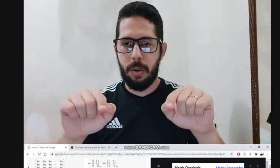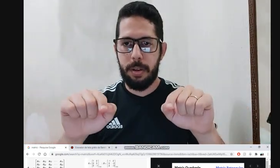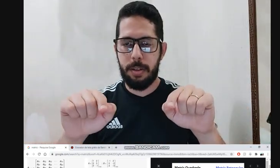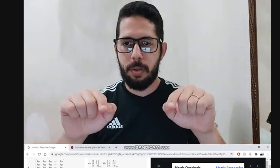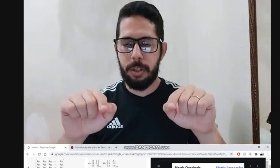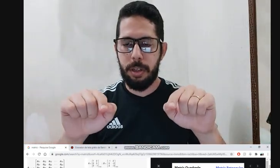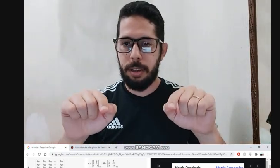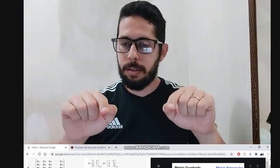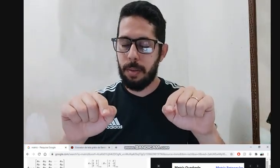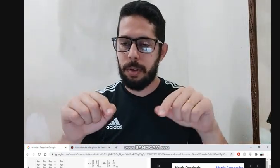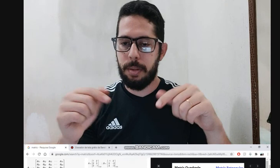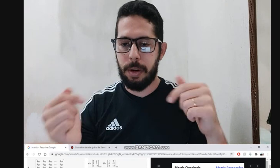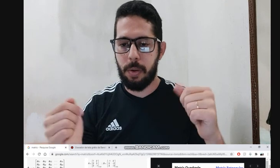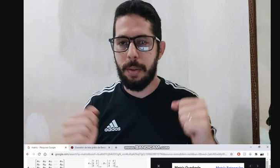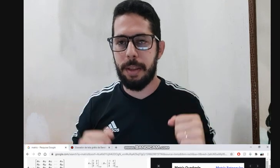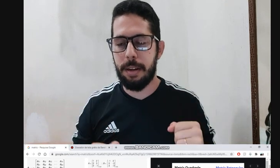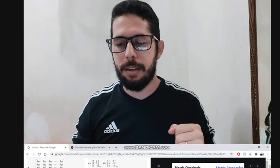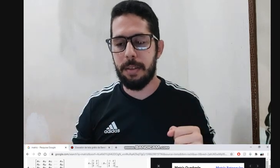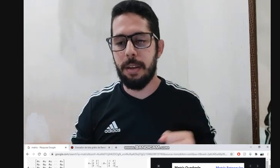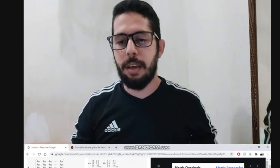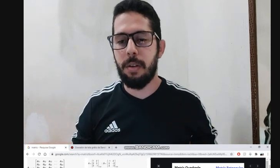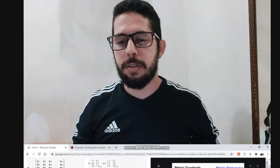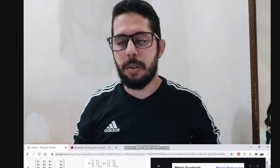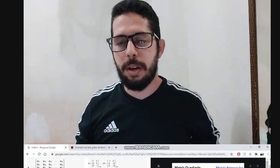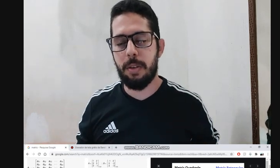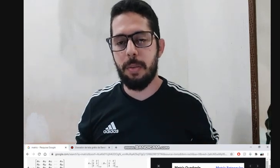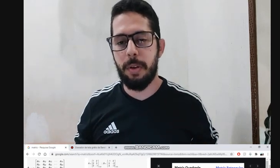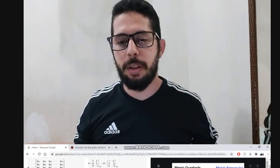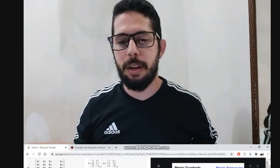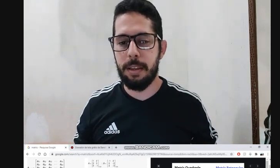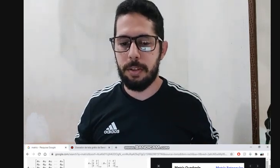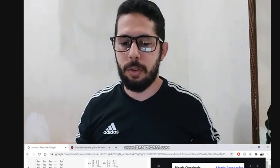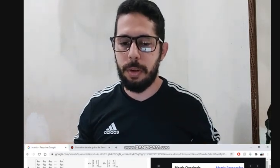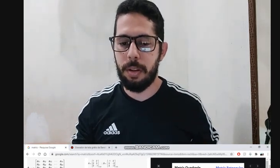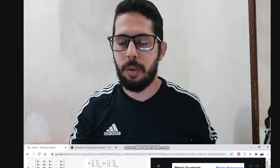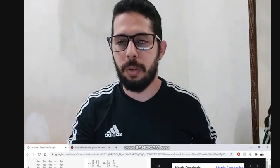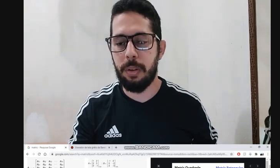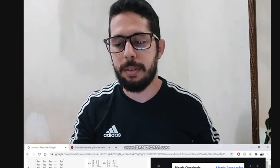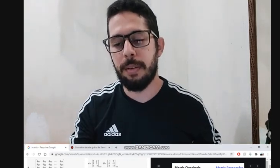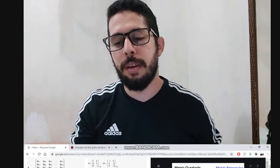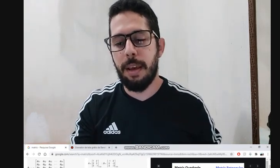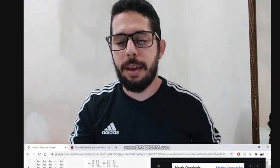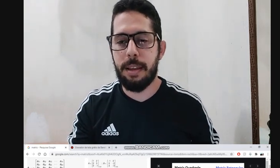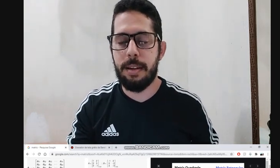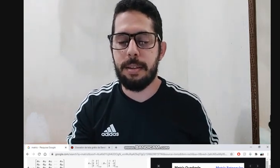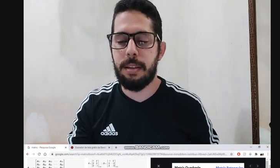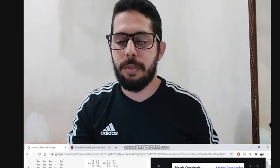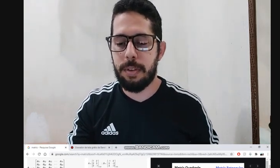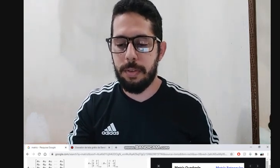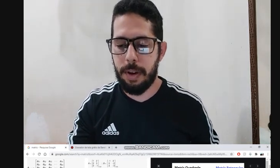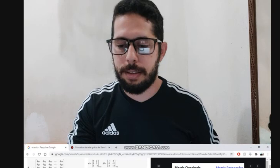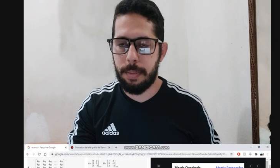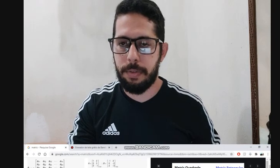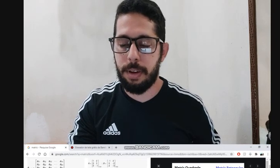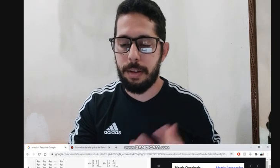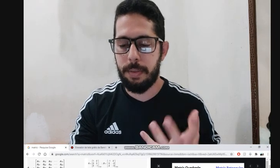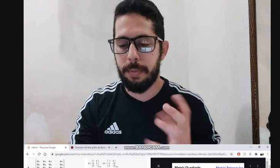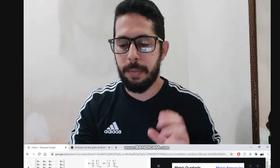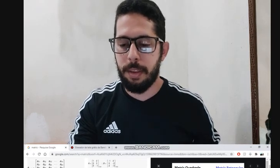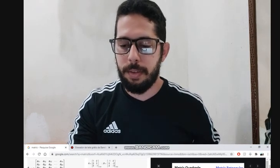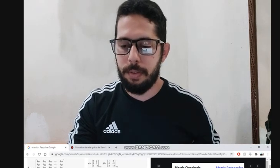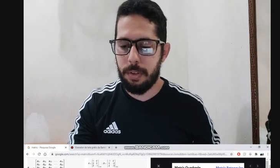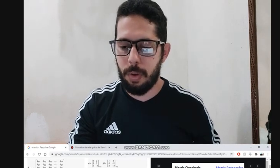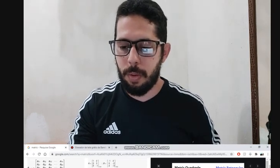é só esse colchete, que pode ser para qualquer matriz. E quando você conhece o número de linhas e o número de colunas, é interessante que você faça para